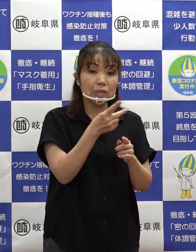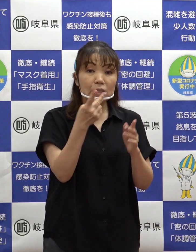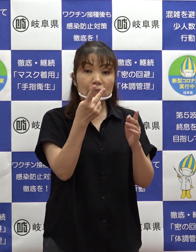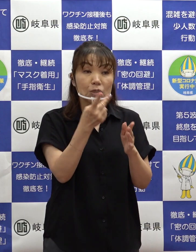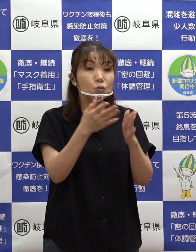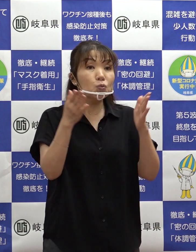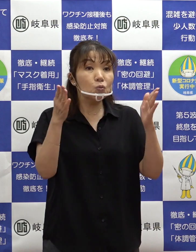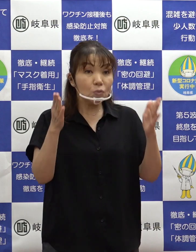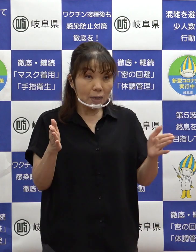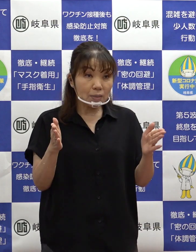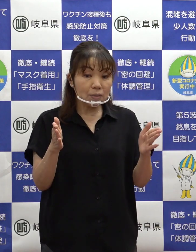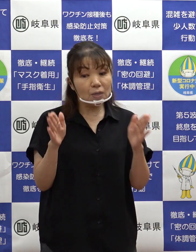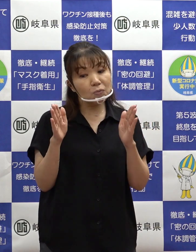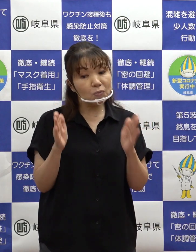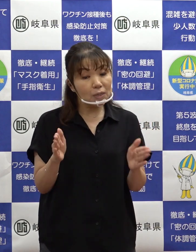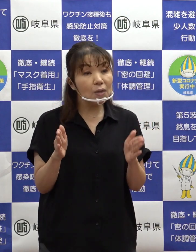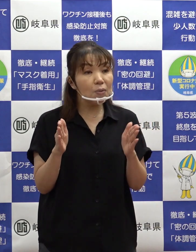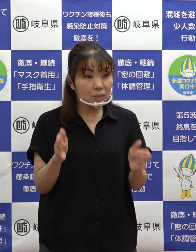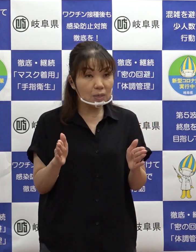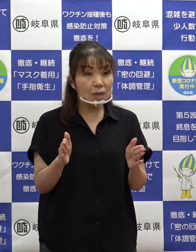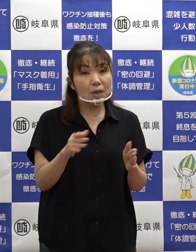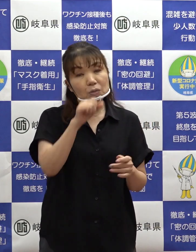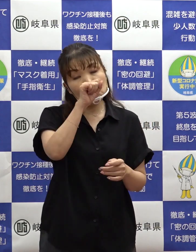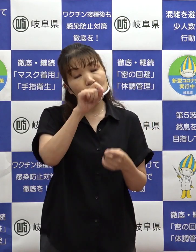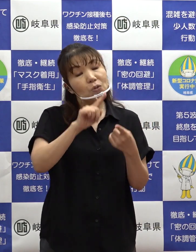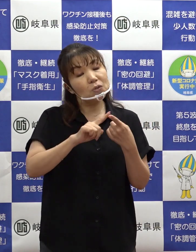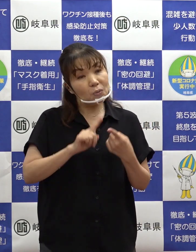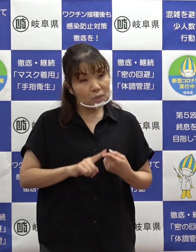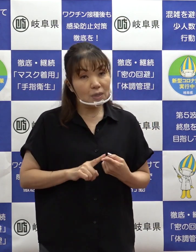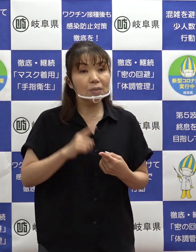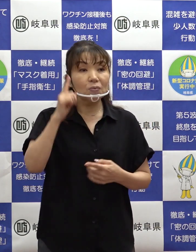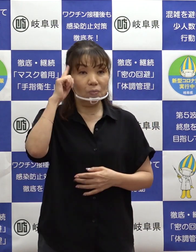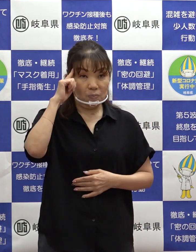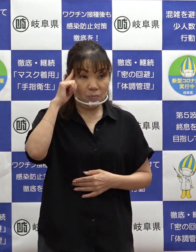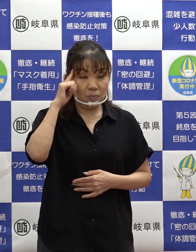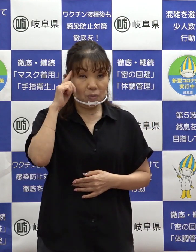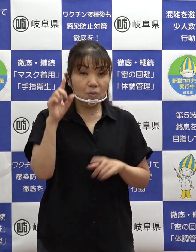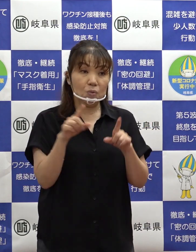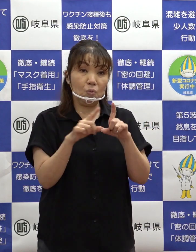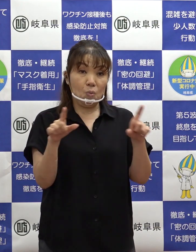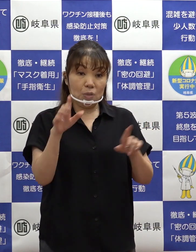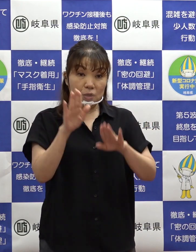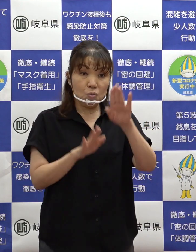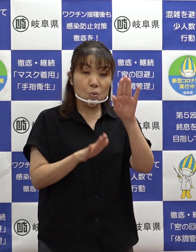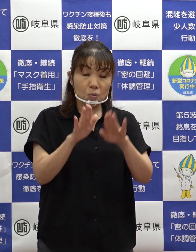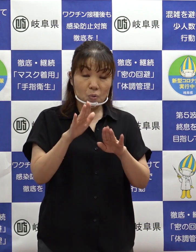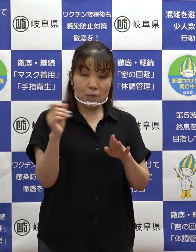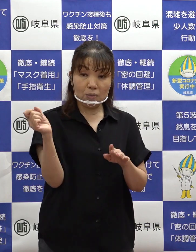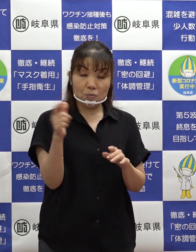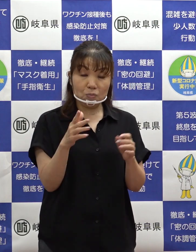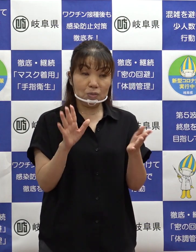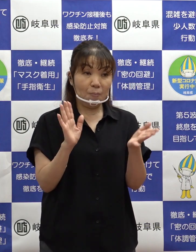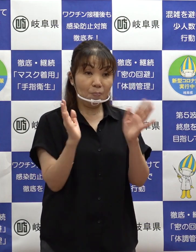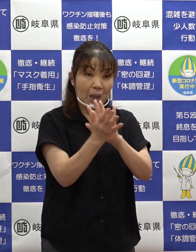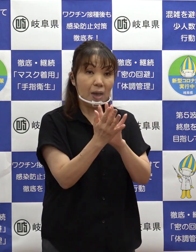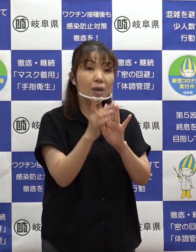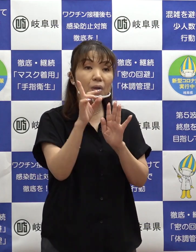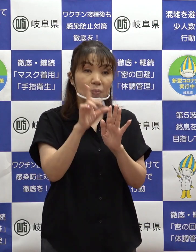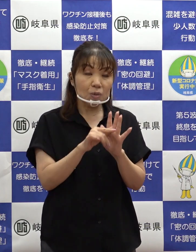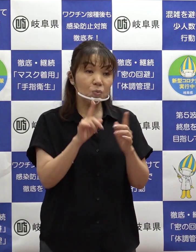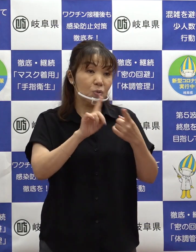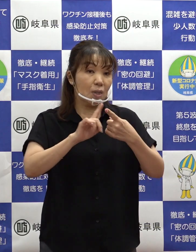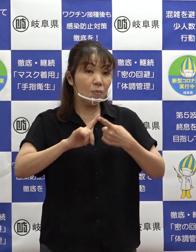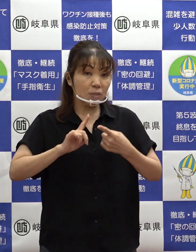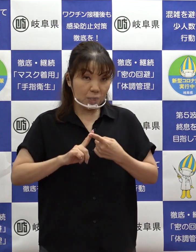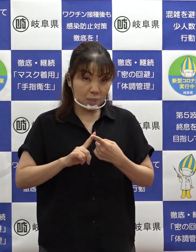は一つの塊としてはちょうどいいとこかなというふうに思っておりますけど、もちろん状況が急変すればそれに合わせて